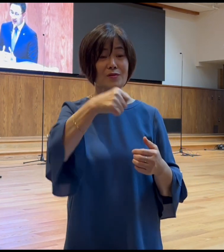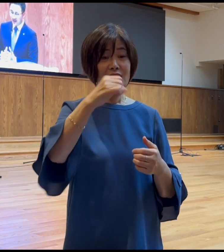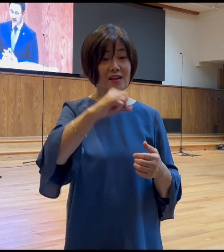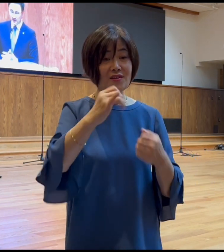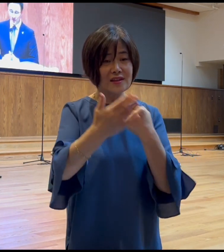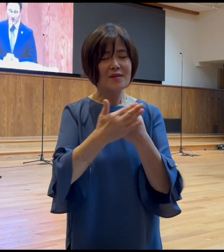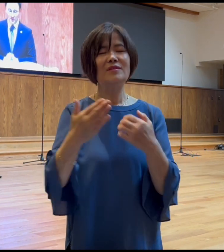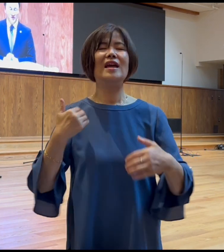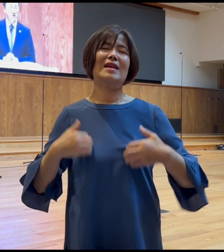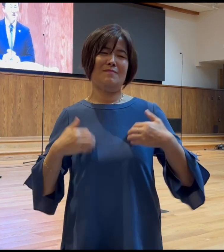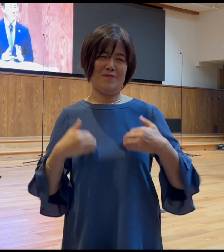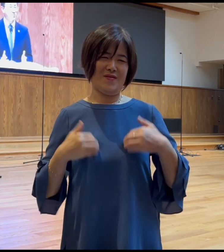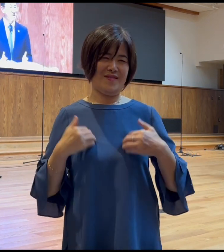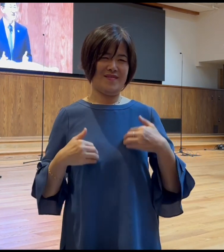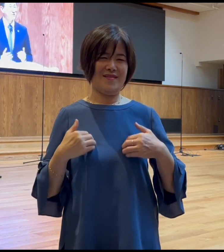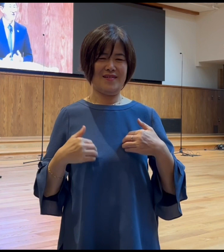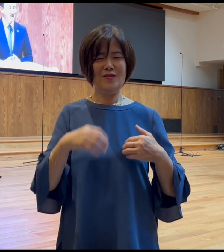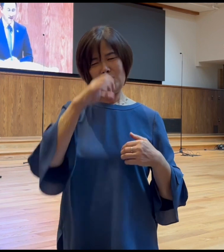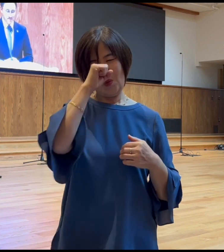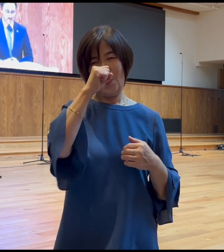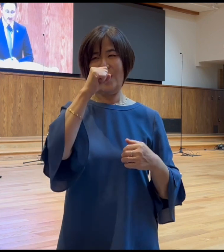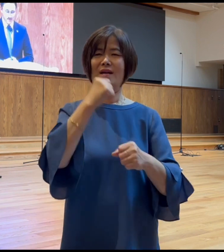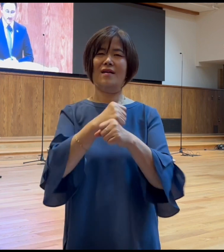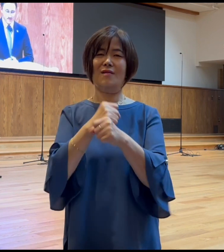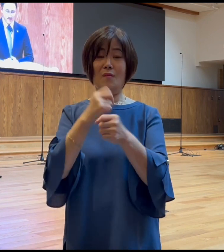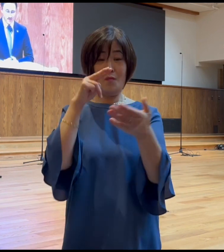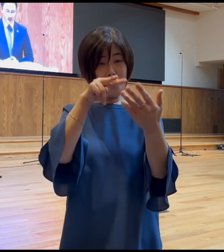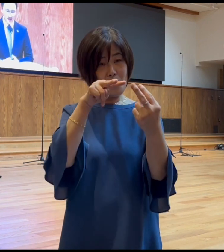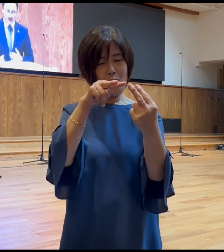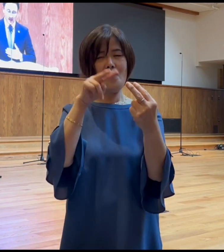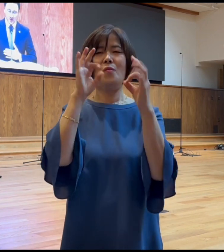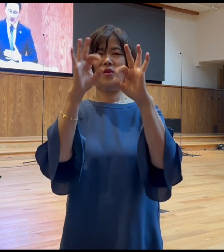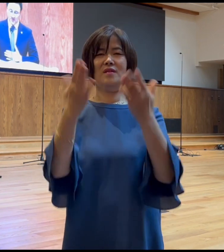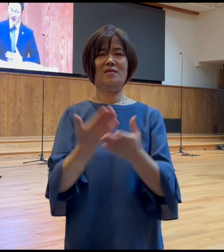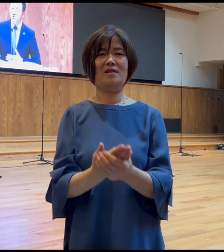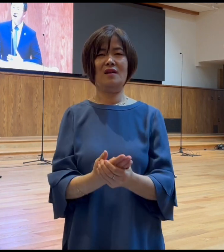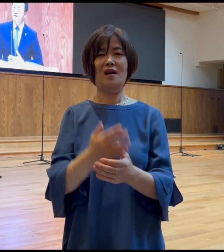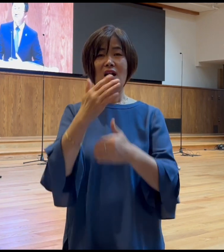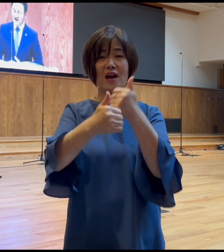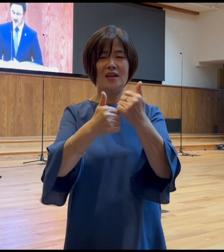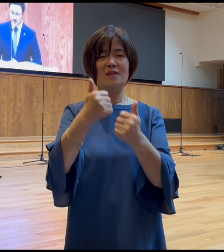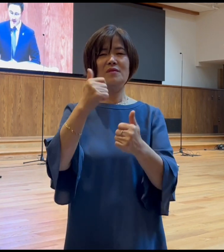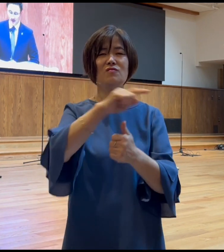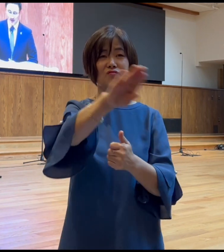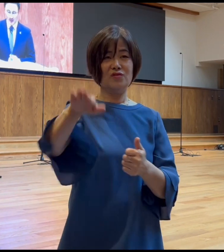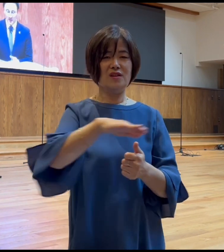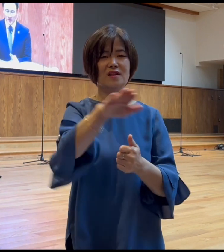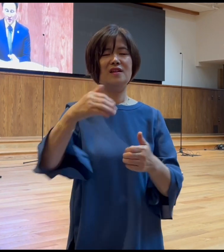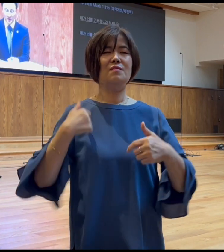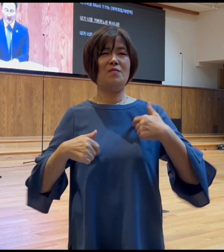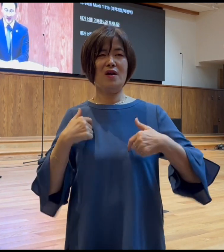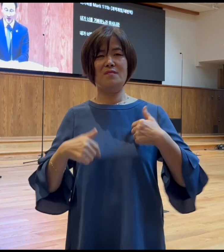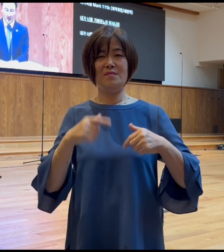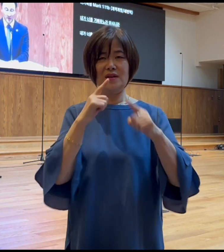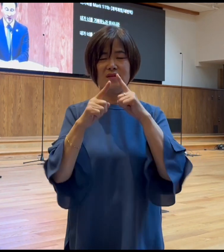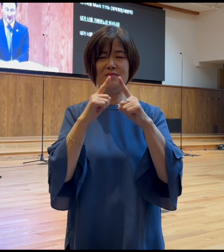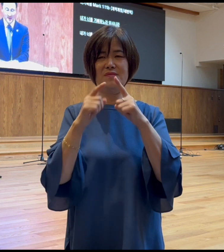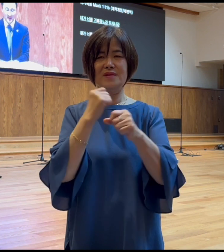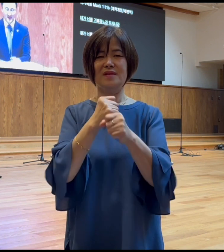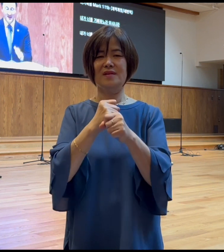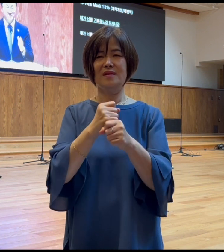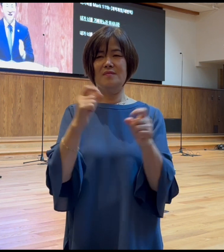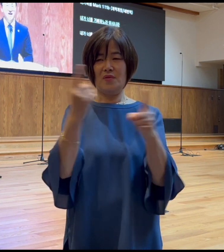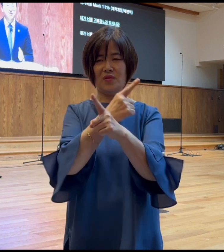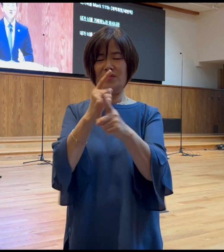존재 하나만으로도 기쁨이 됩니다. 내가 너를 기뻐하노라, 이 말씀을 세번역 성경에는 이렇게